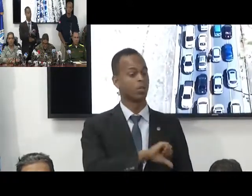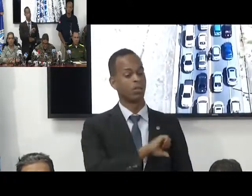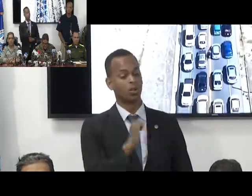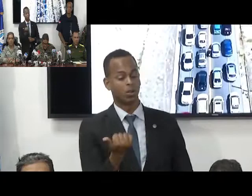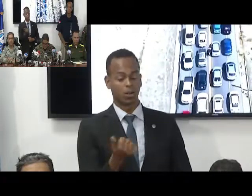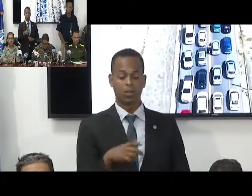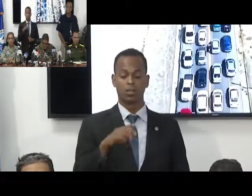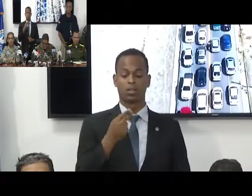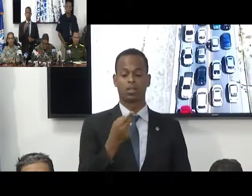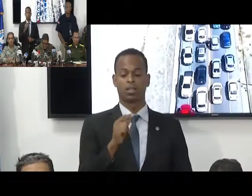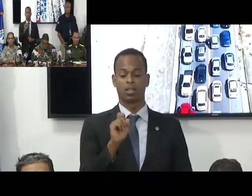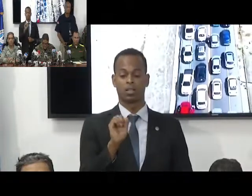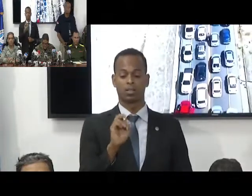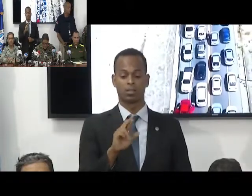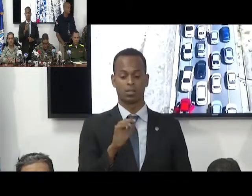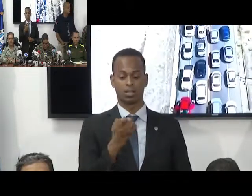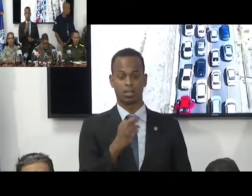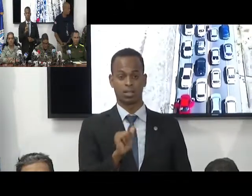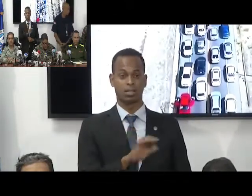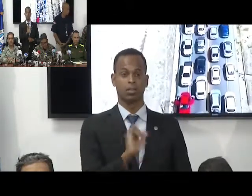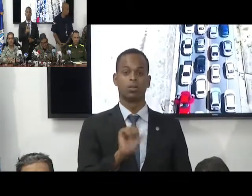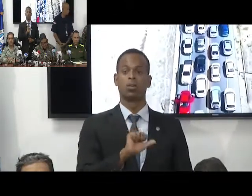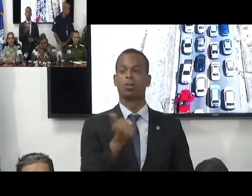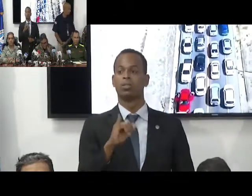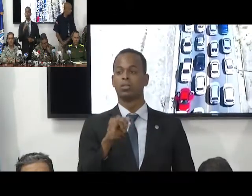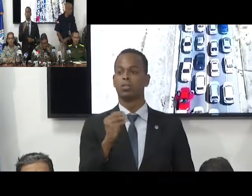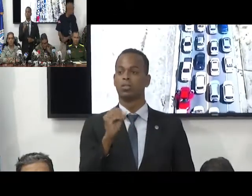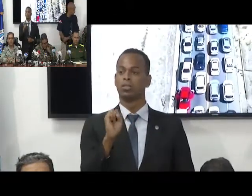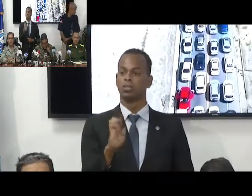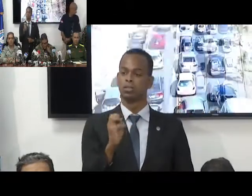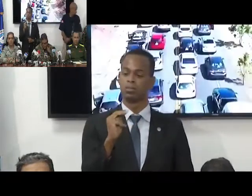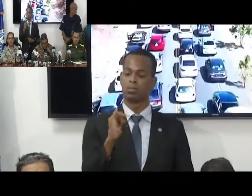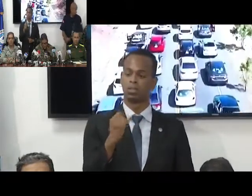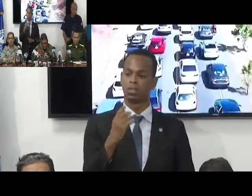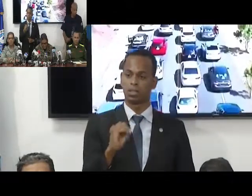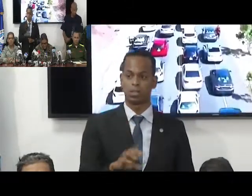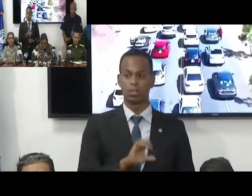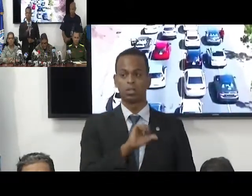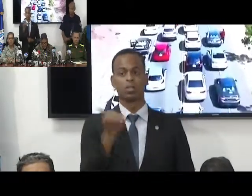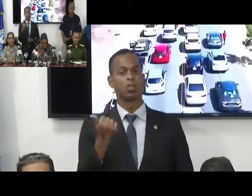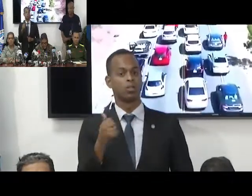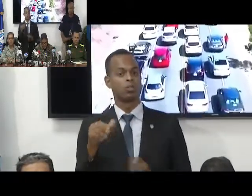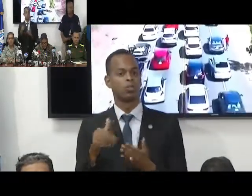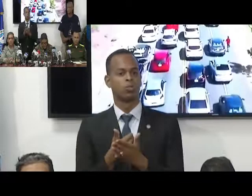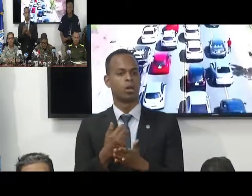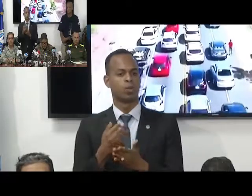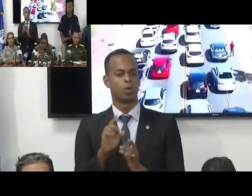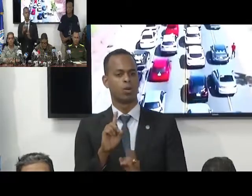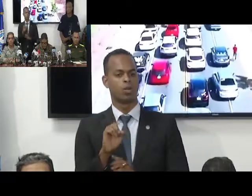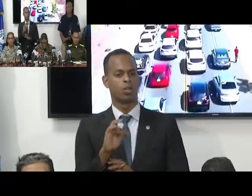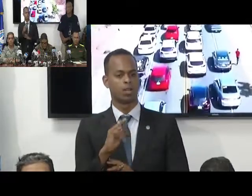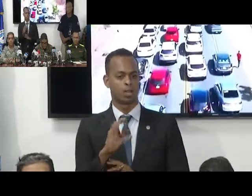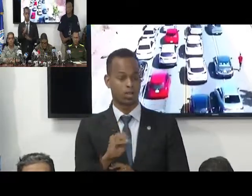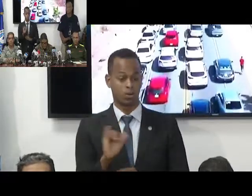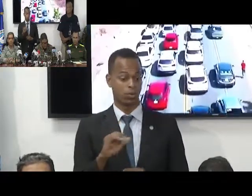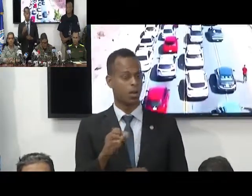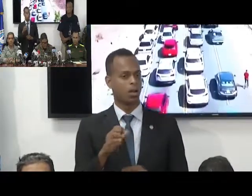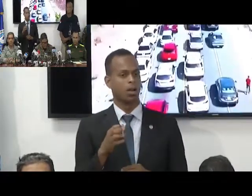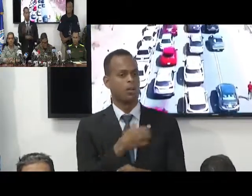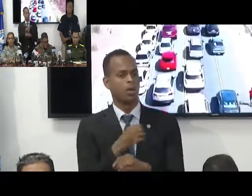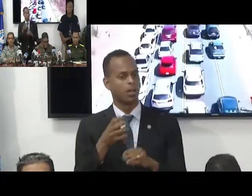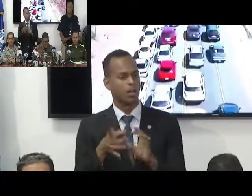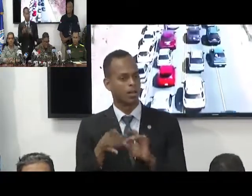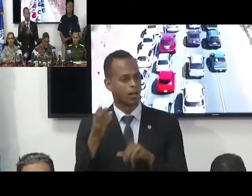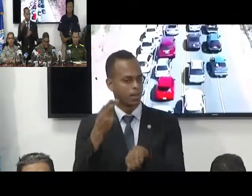Paso a Paso por la Vida, José Monegro en El Día, Percio Maldonado en El Nuevo Diario. Junto a ellos, El Poder de la Tarde, El